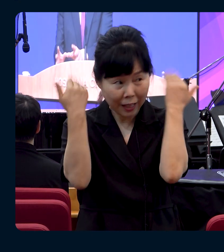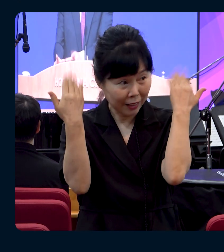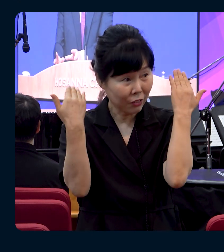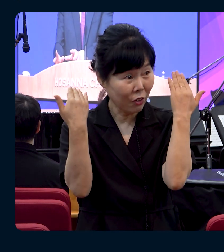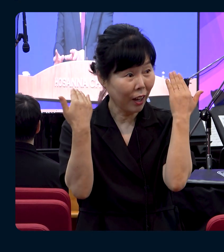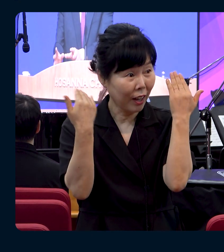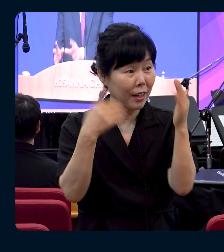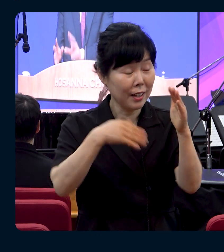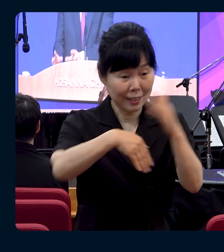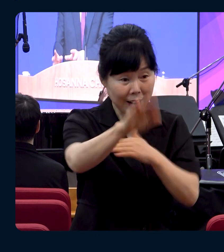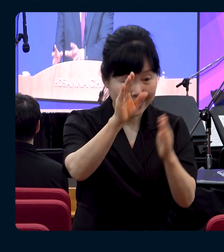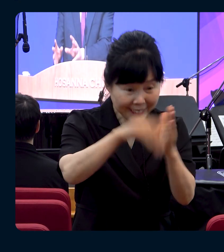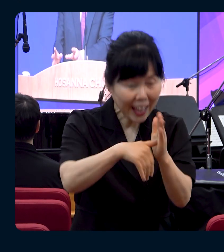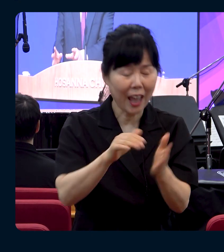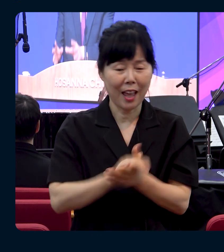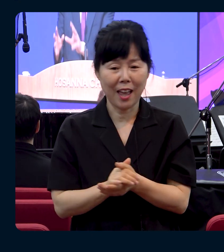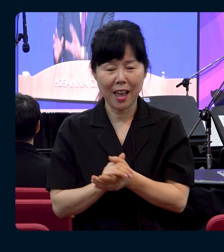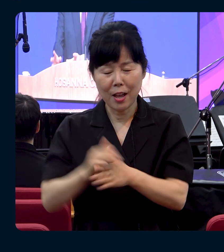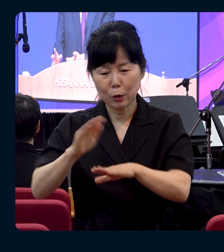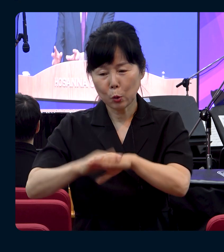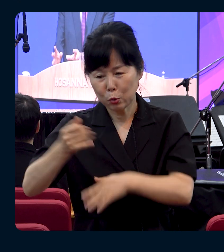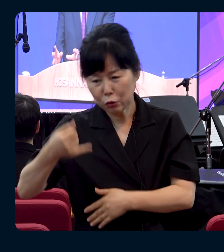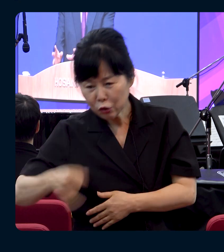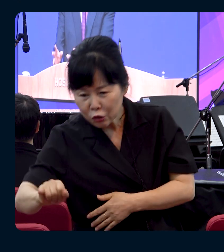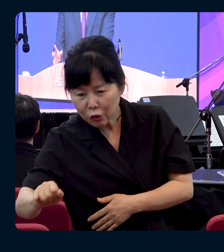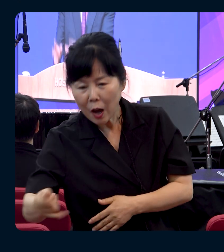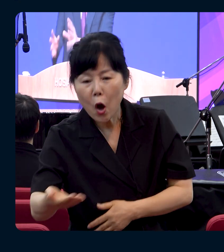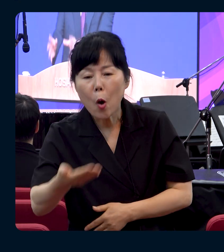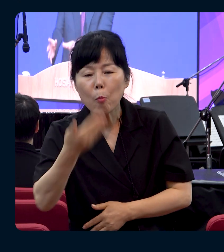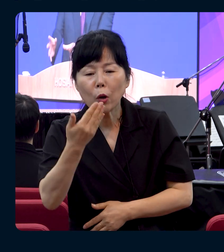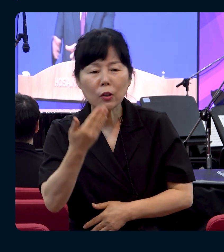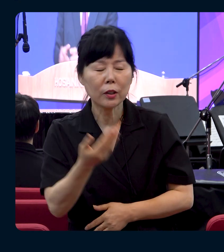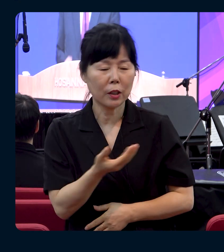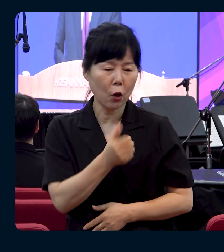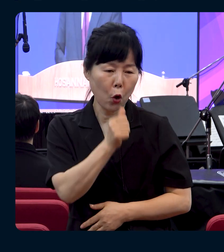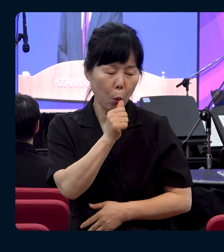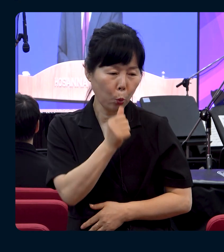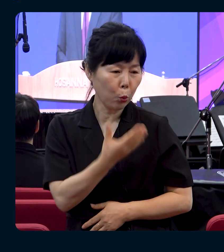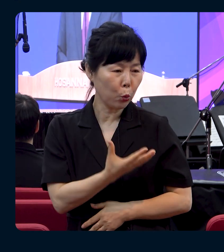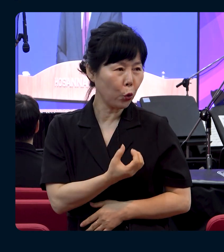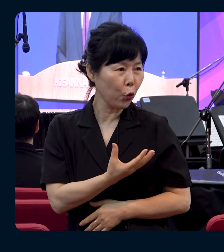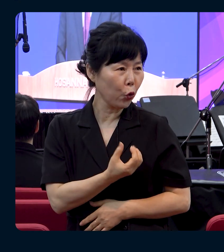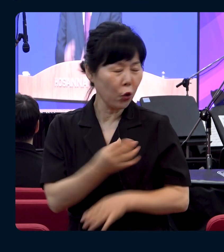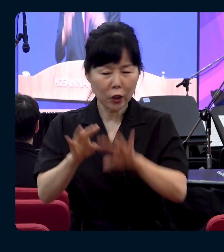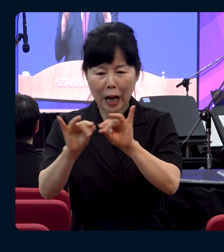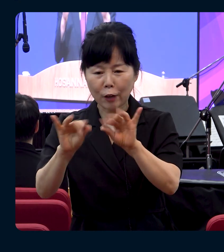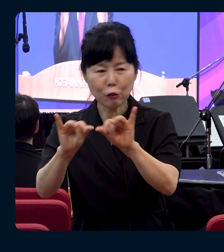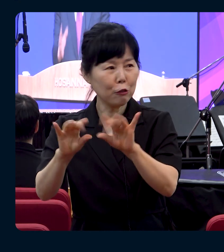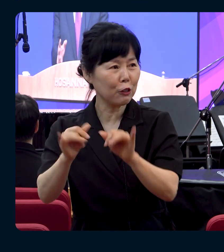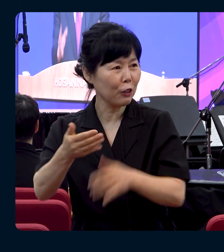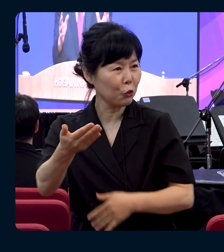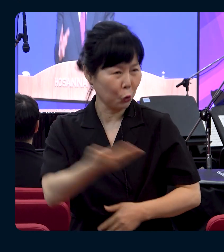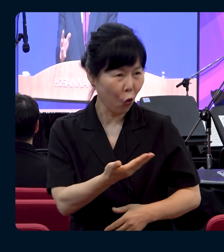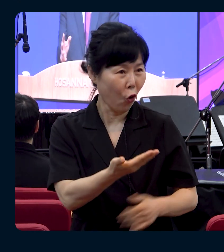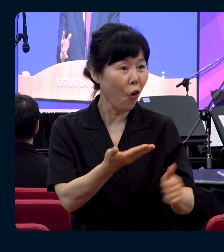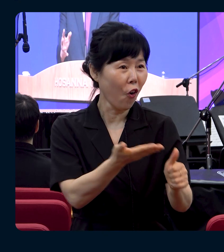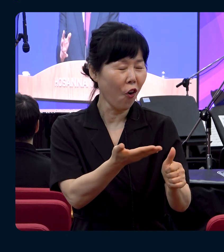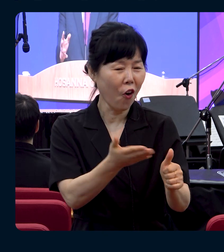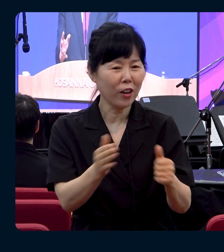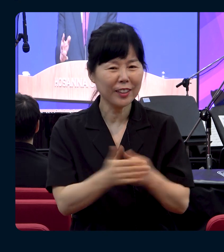손주가 어린데 그 손주가 먹는 분유를 싸준 거예요. 그래서 그것이 있어가지고